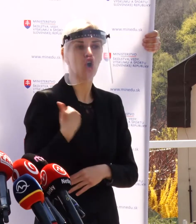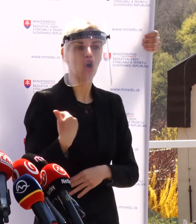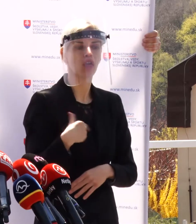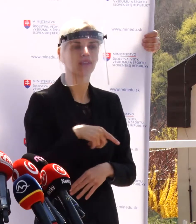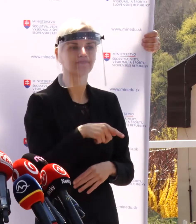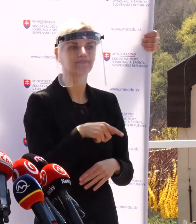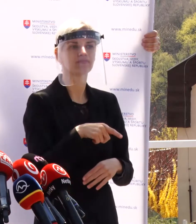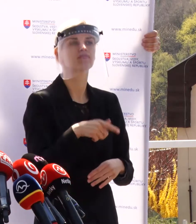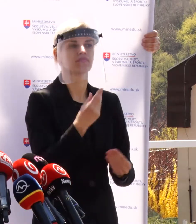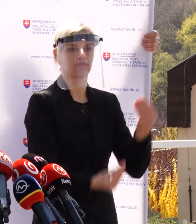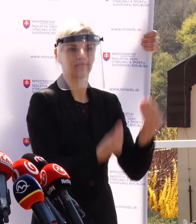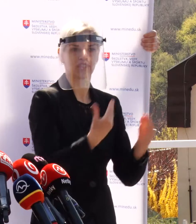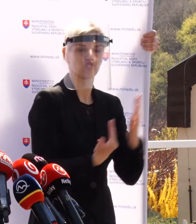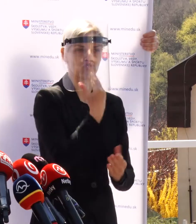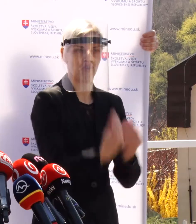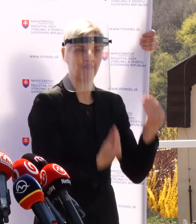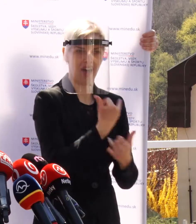žiak preskúšaný. Avšak